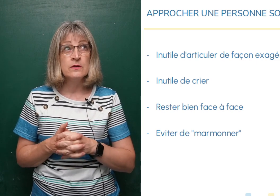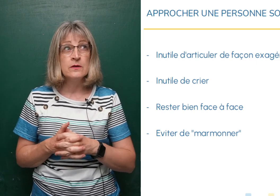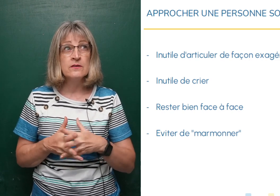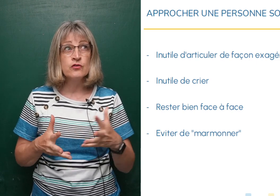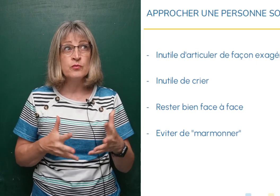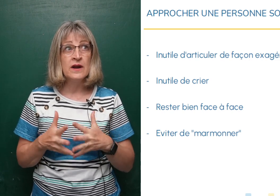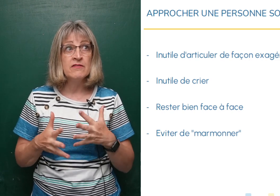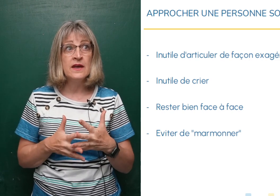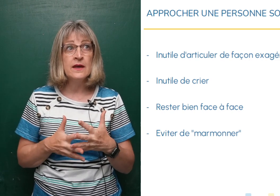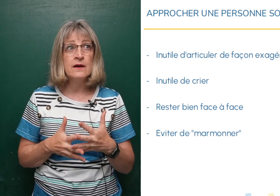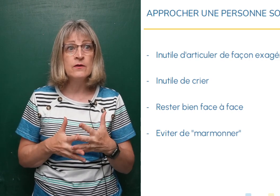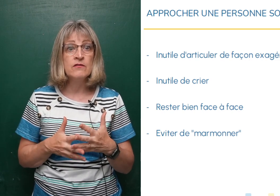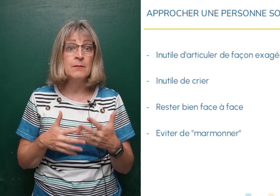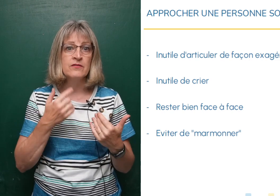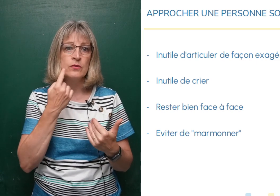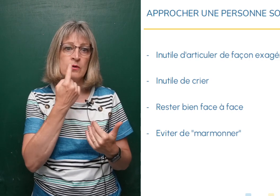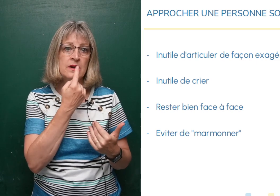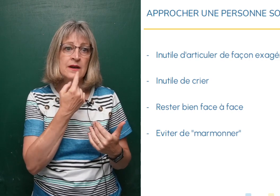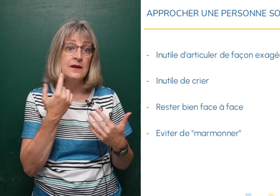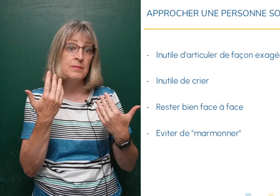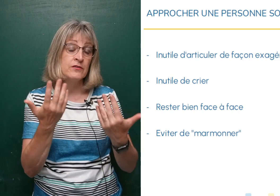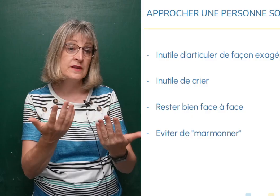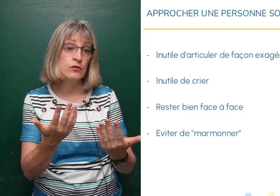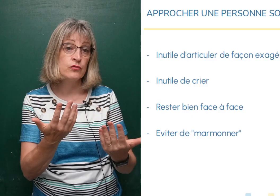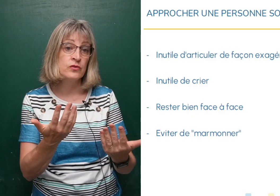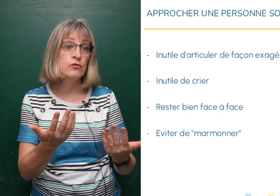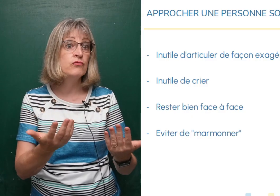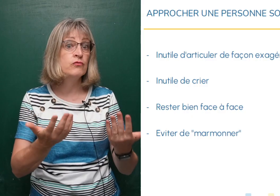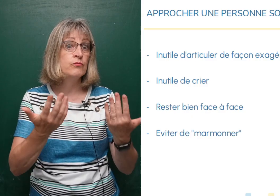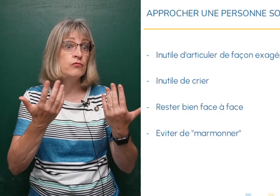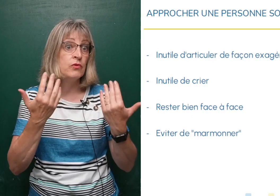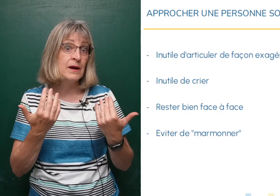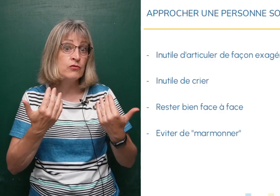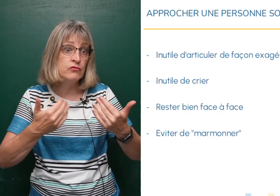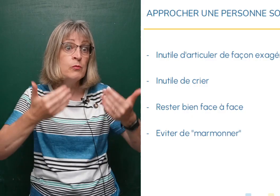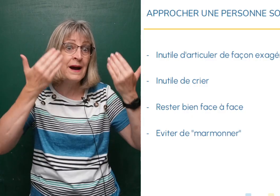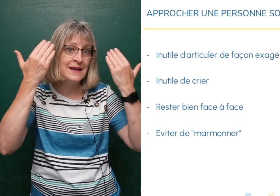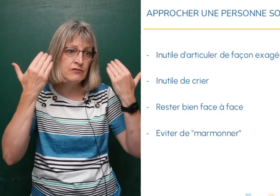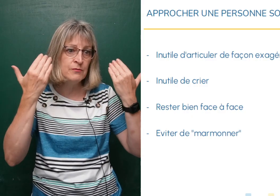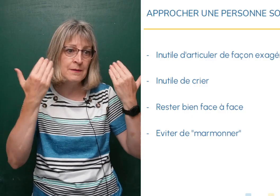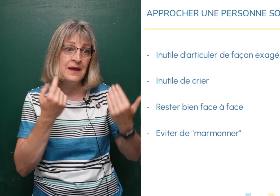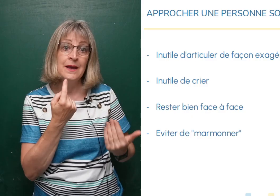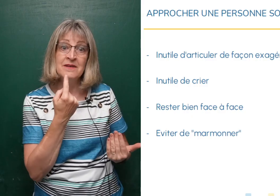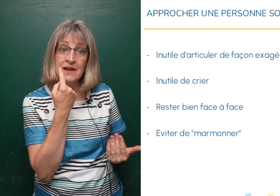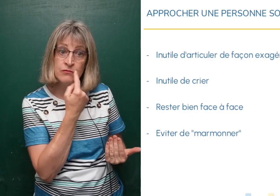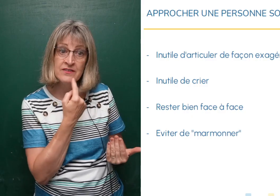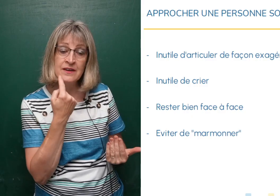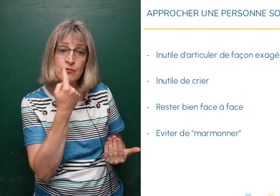qu'est-ce que je pourrais faire, voilà, parce que la personne étant sourde, elle ne voit pas que vous vous parlez à vous-même, mais ce qu'elle voit, c'est que vos